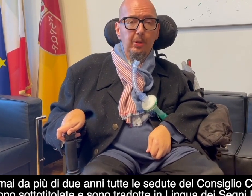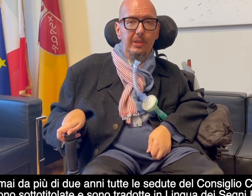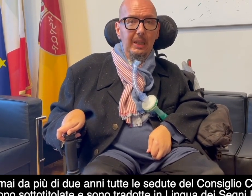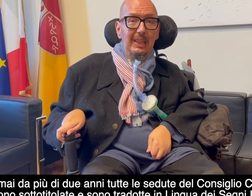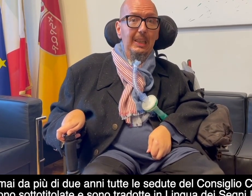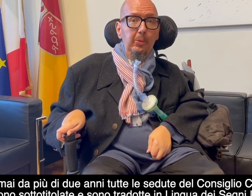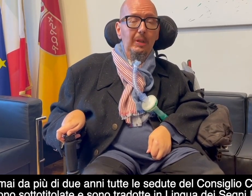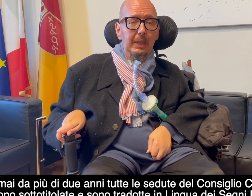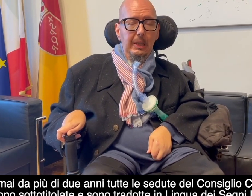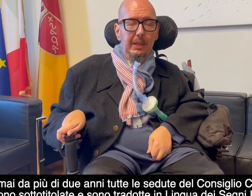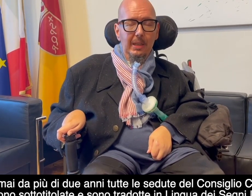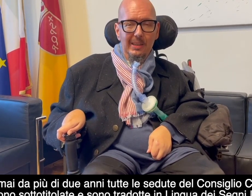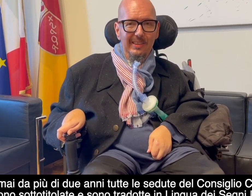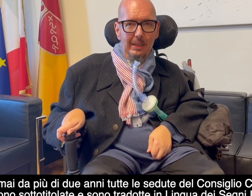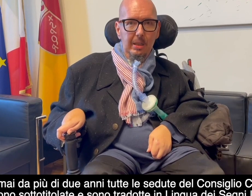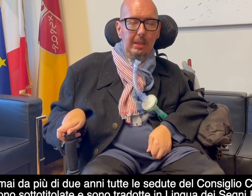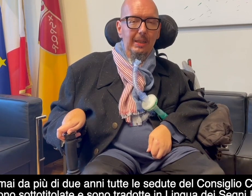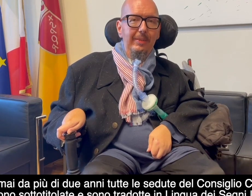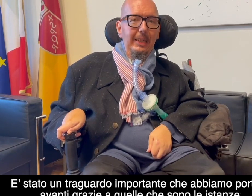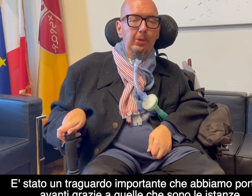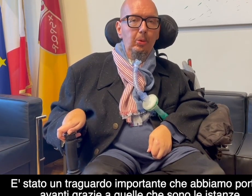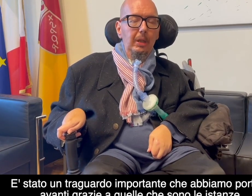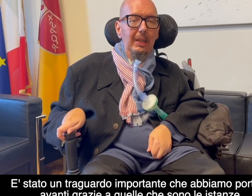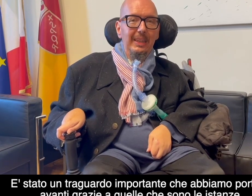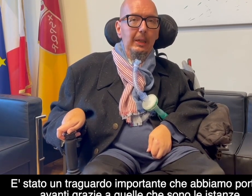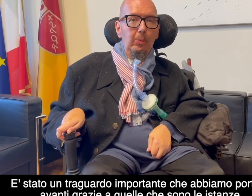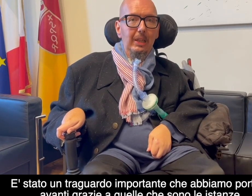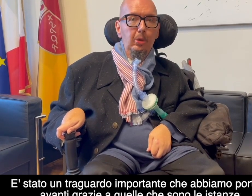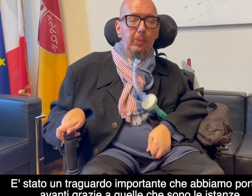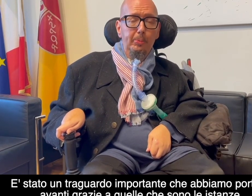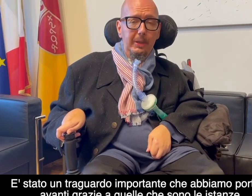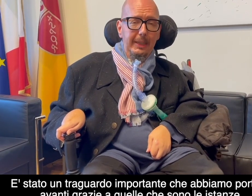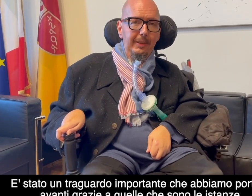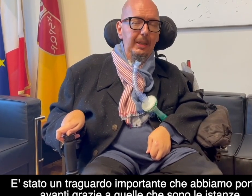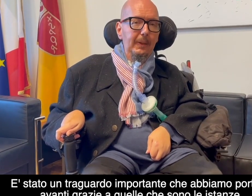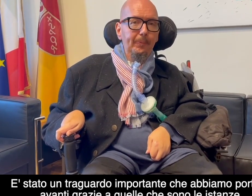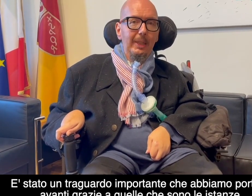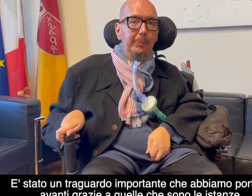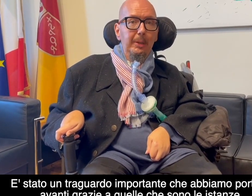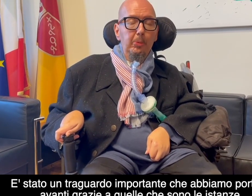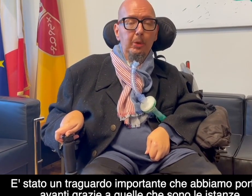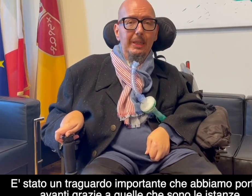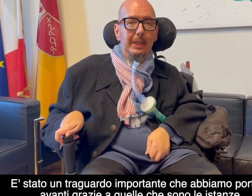una banale docente è fatto un traguardo importante cambiamo portata avanti